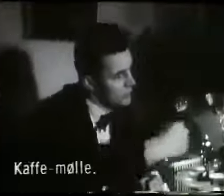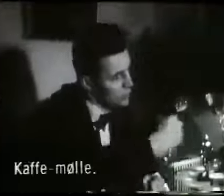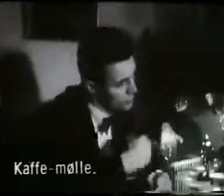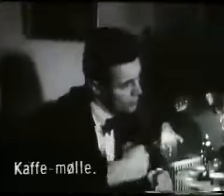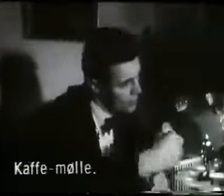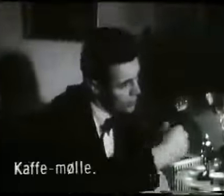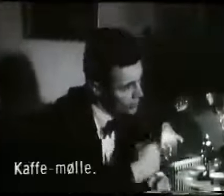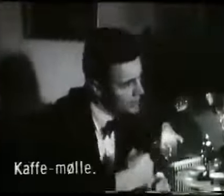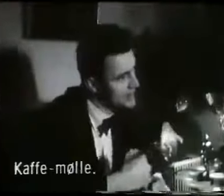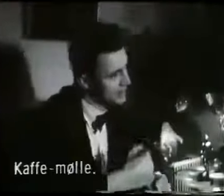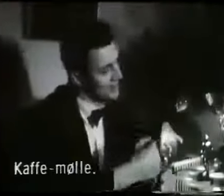Kaffemølle.